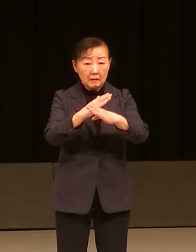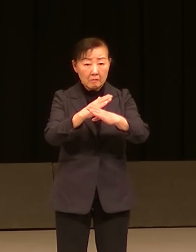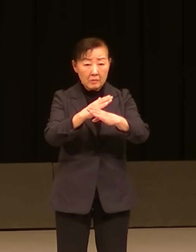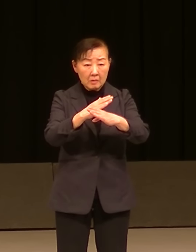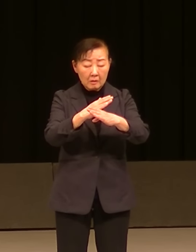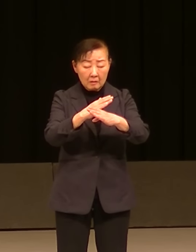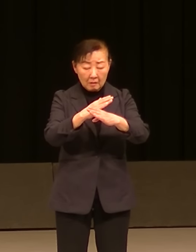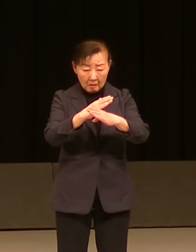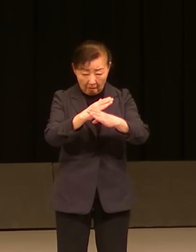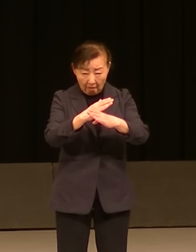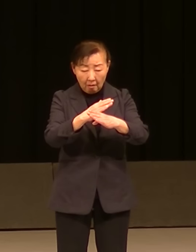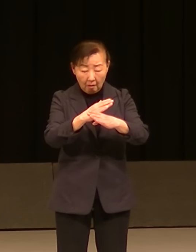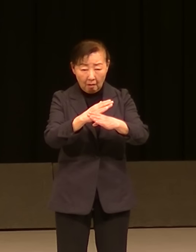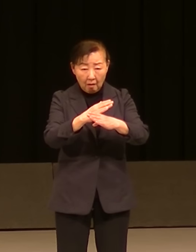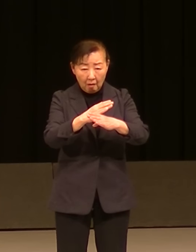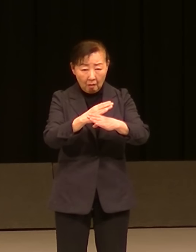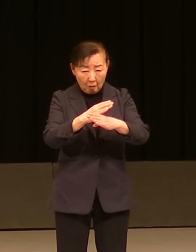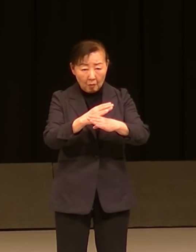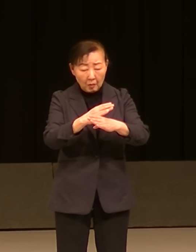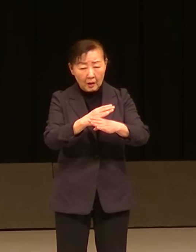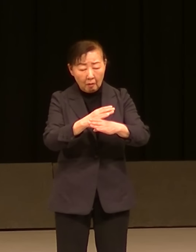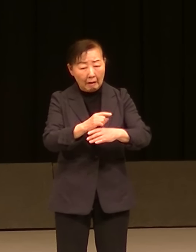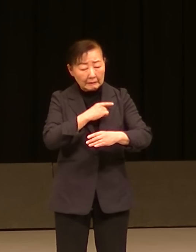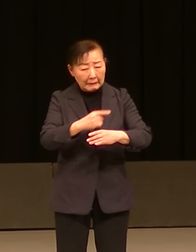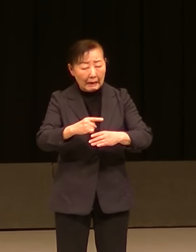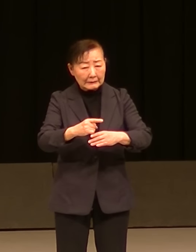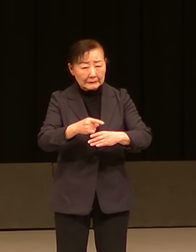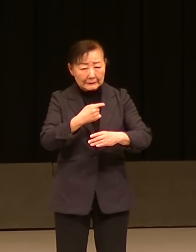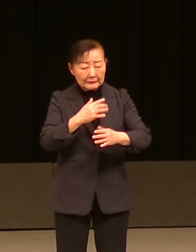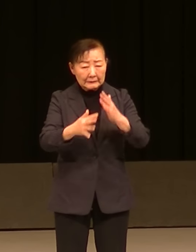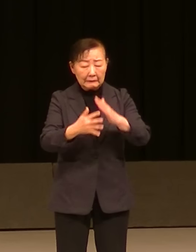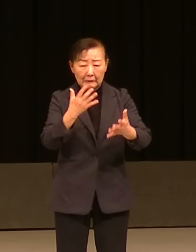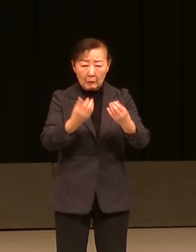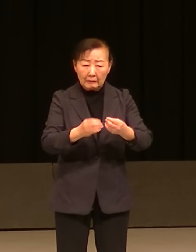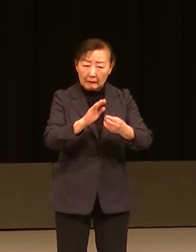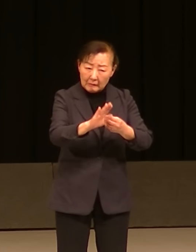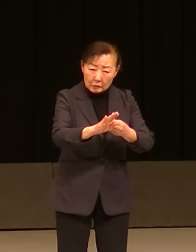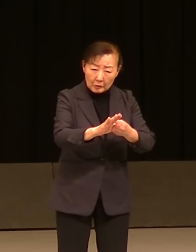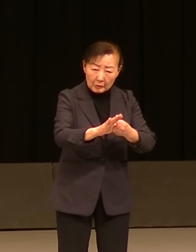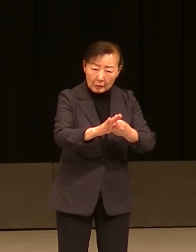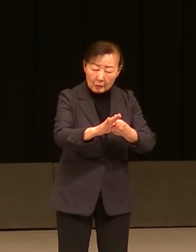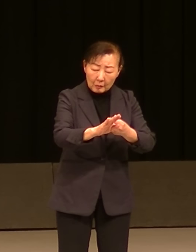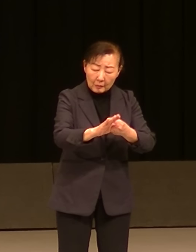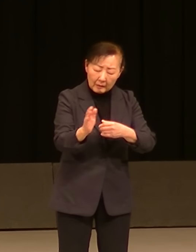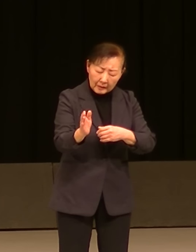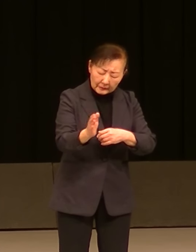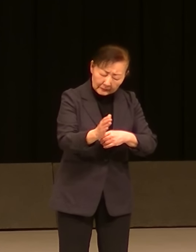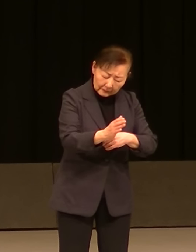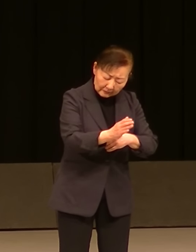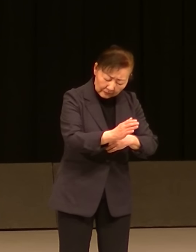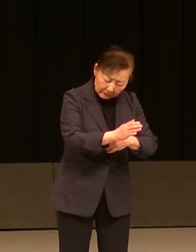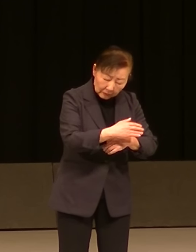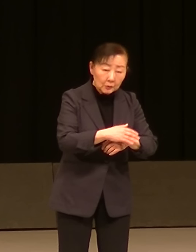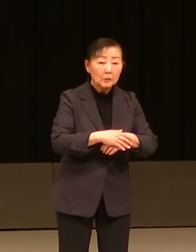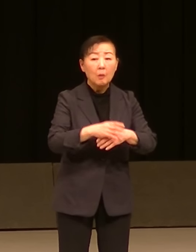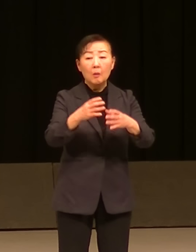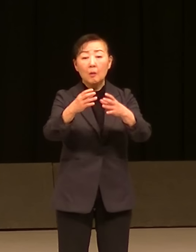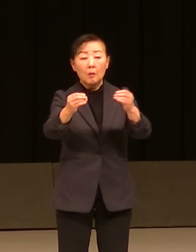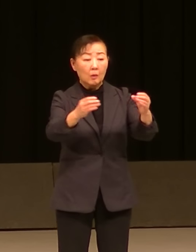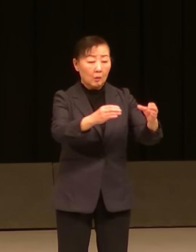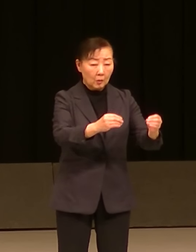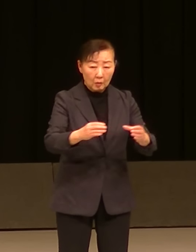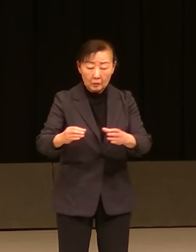というのが、第二次大戦終了後の以来の、この、まあ、国々の、ま